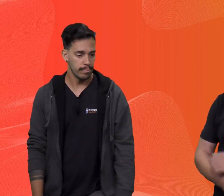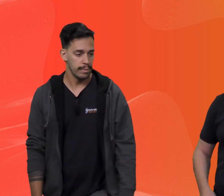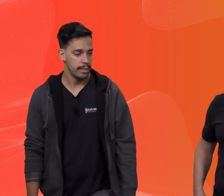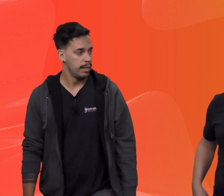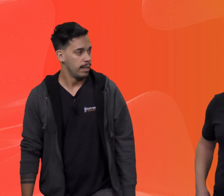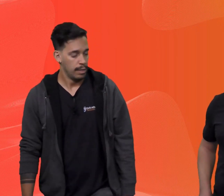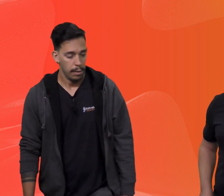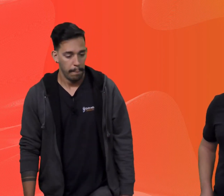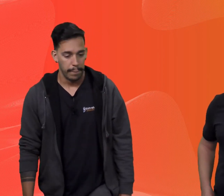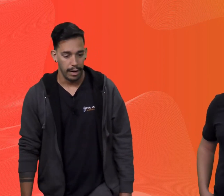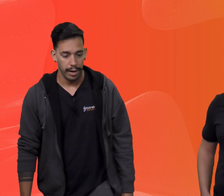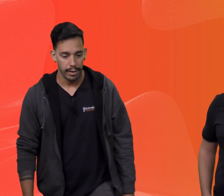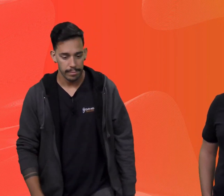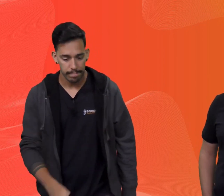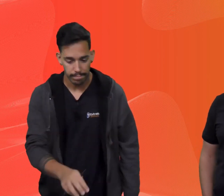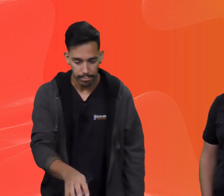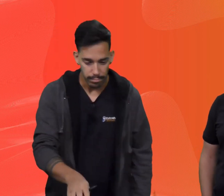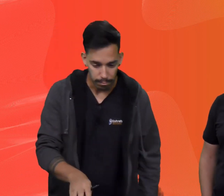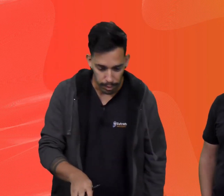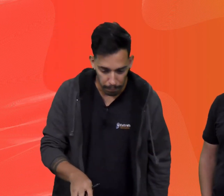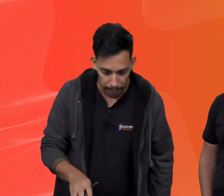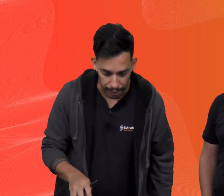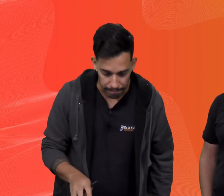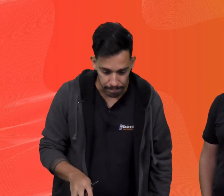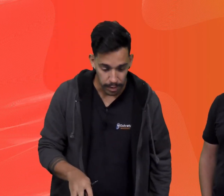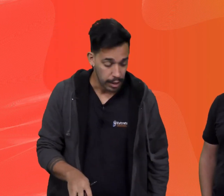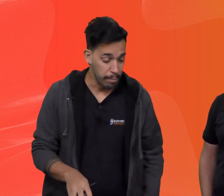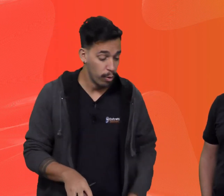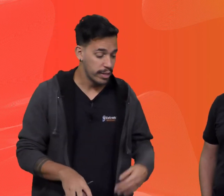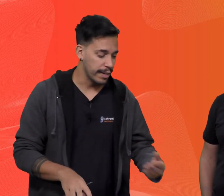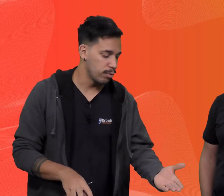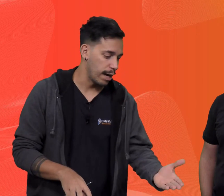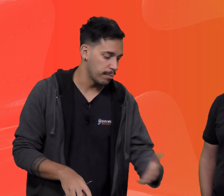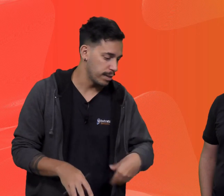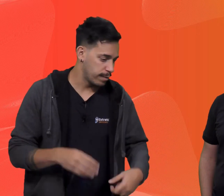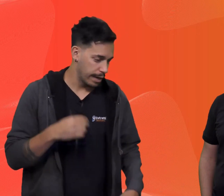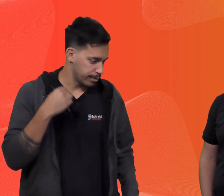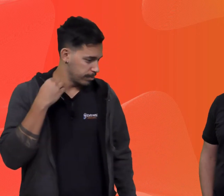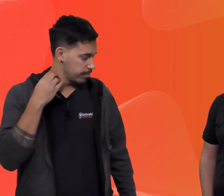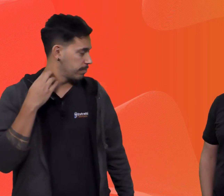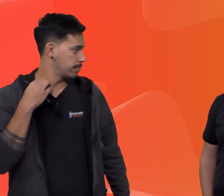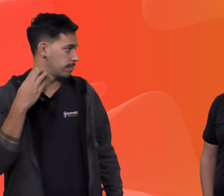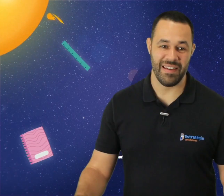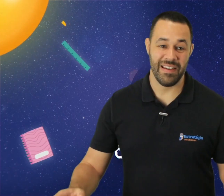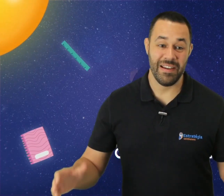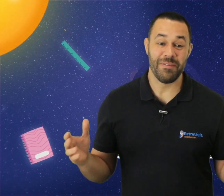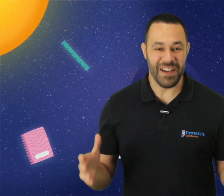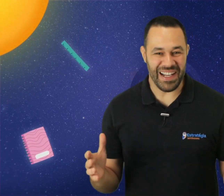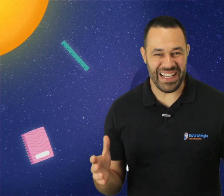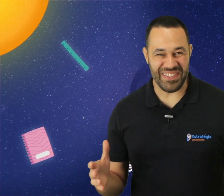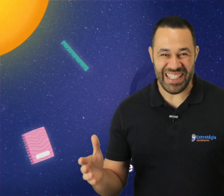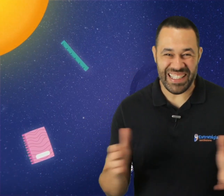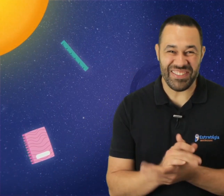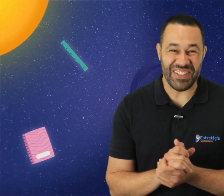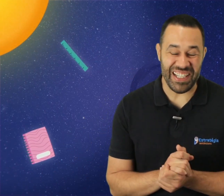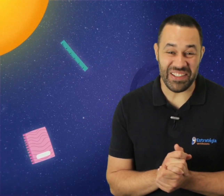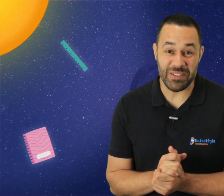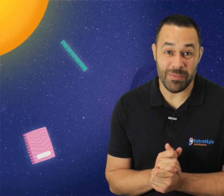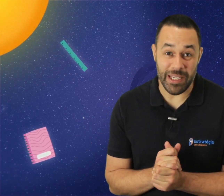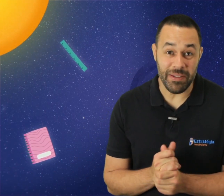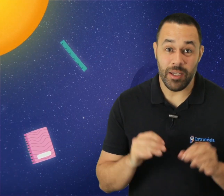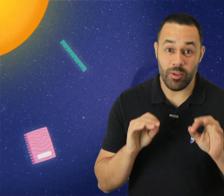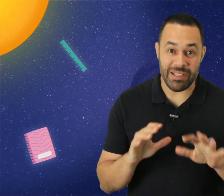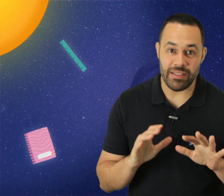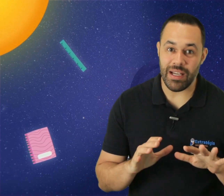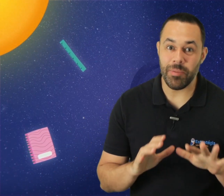tipo. Beleza? Bem, e por que o átomo é esférico? Fala, minha guerreira, meu guerreiro,